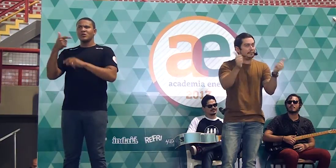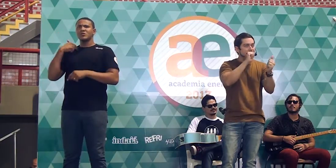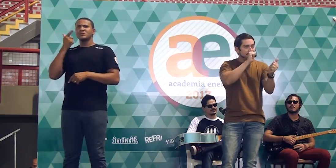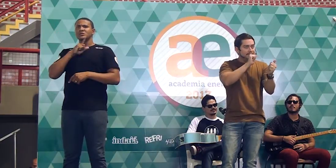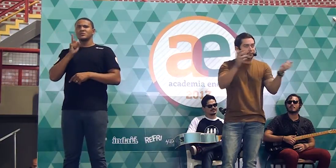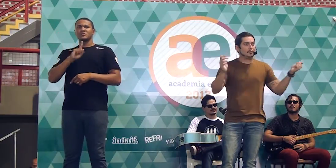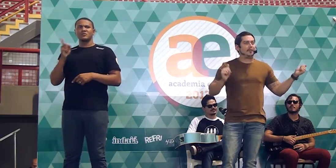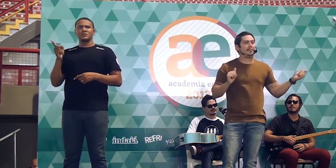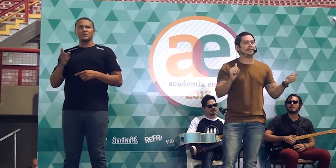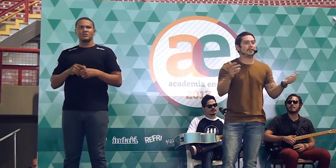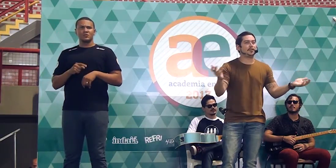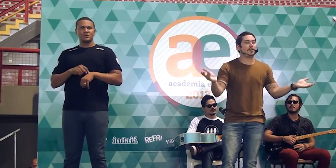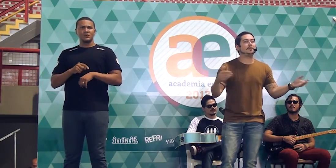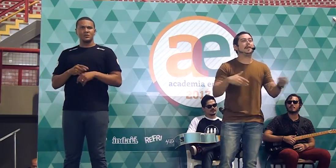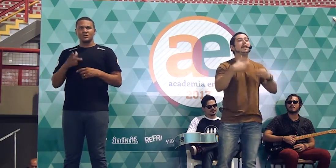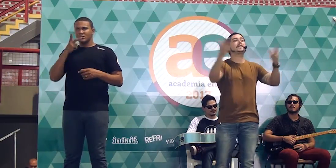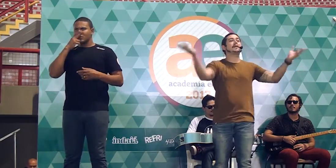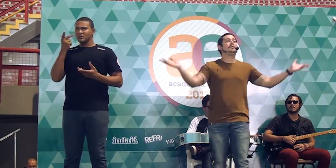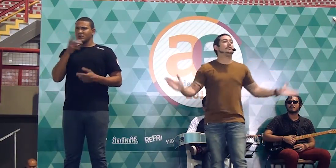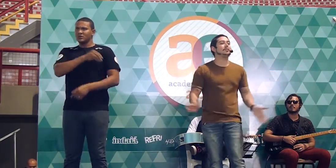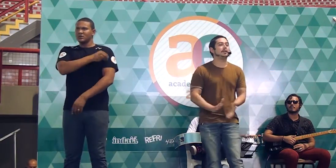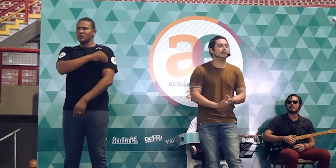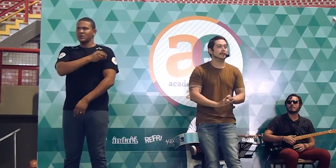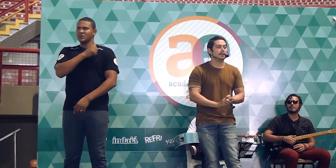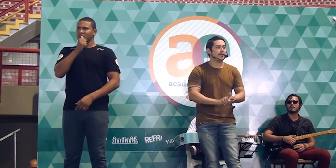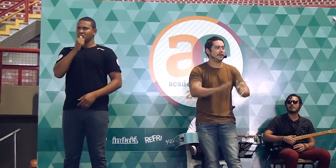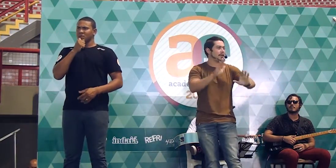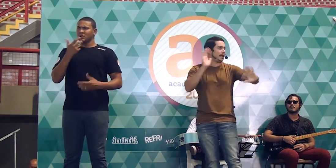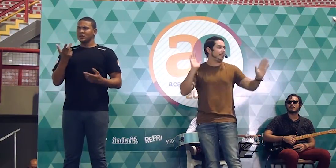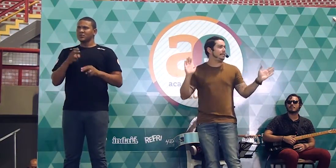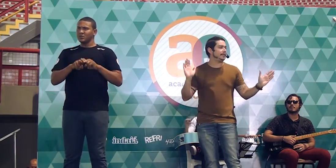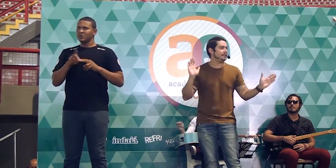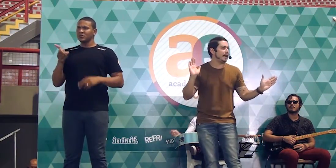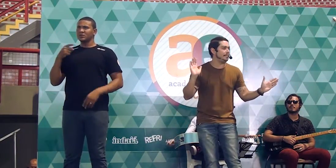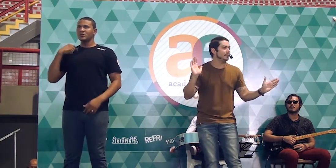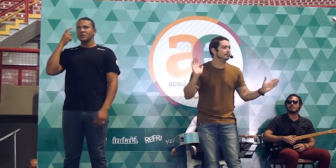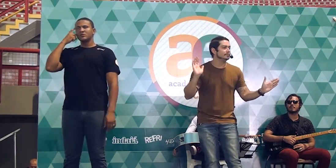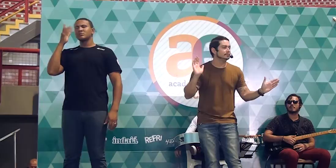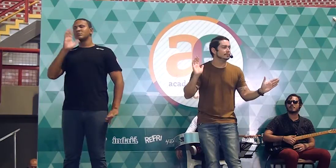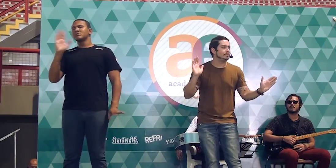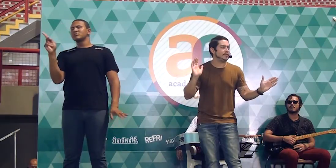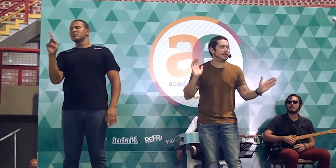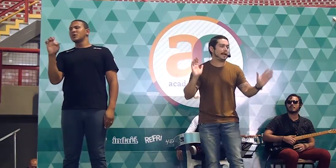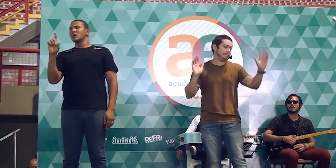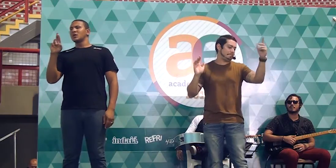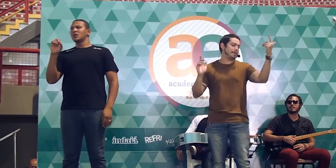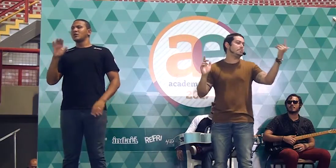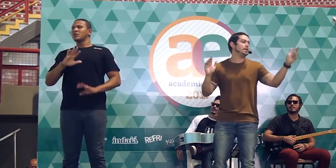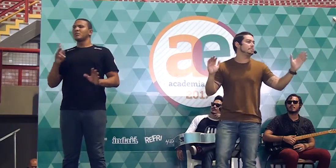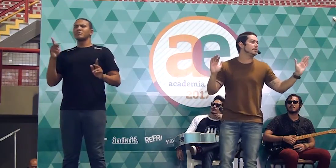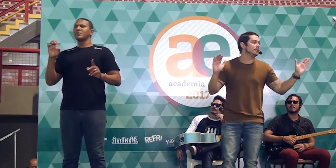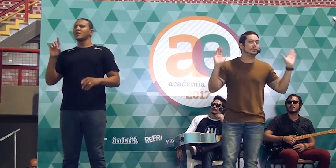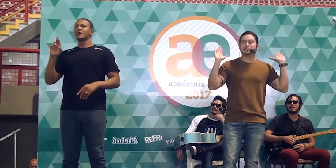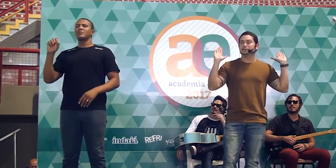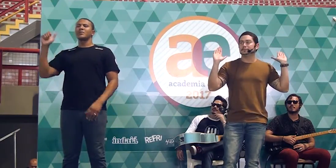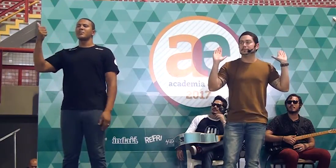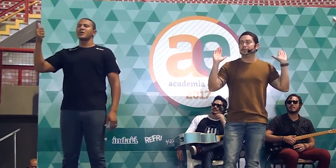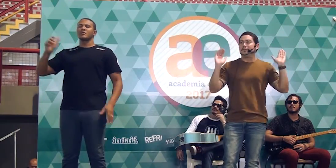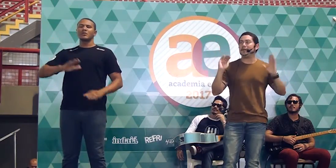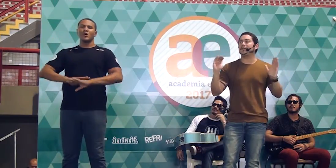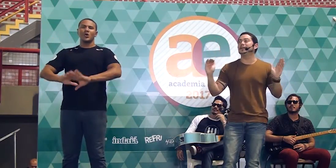vivia, né? No movimento etílico. Nem ele sabia o nome dele. Dizia só que era Pedro e estava bom. Pedro de quê? Pedro I.